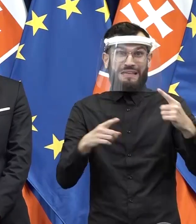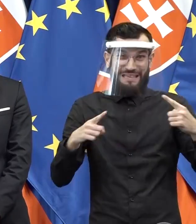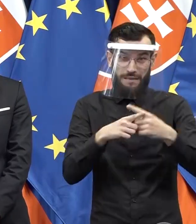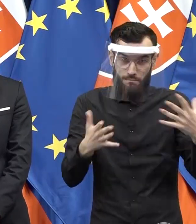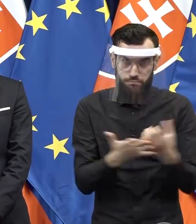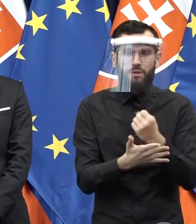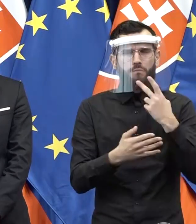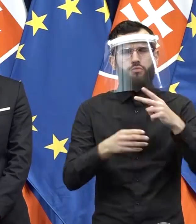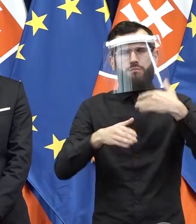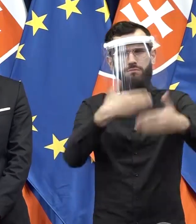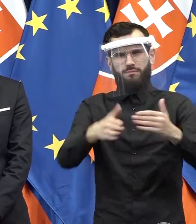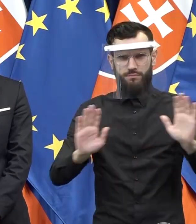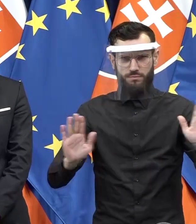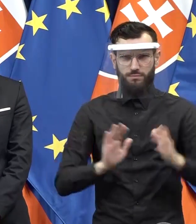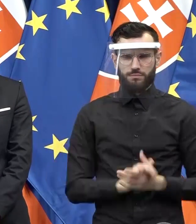zvládneme.